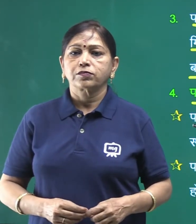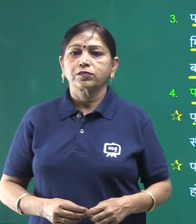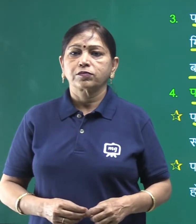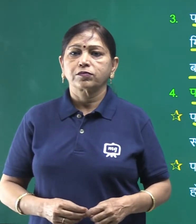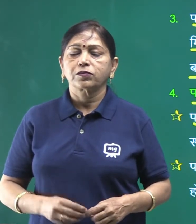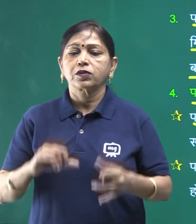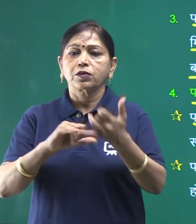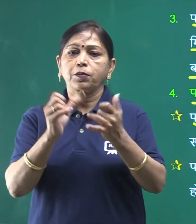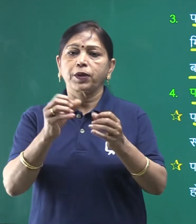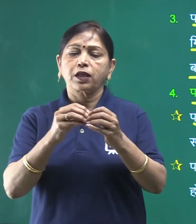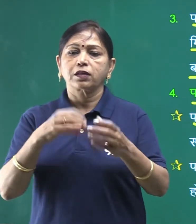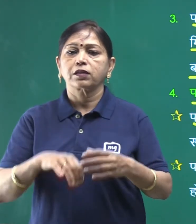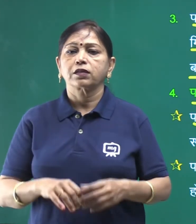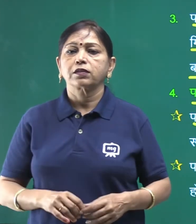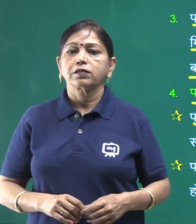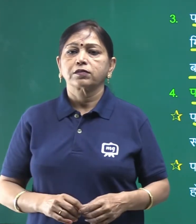पदार्थ के